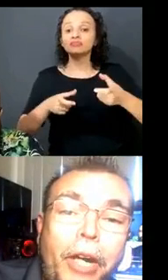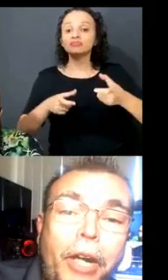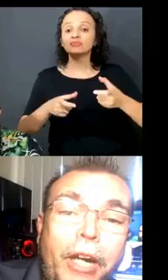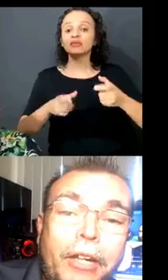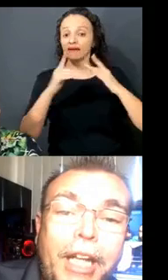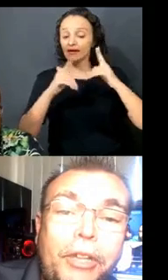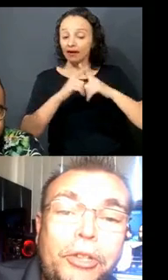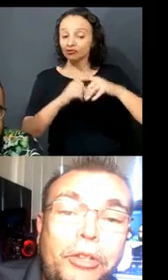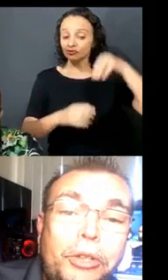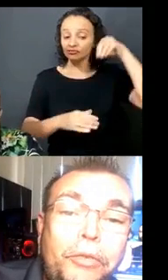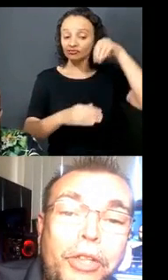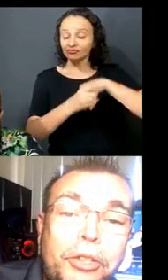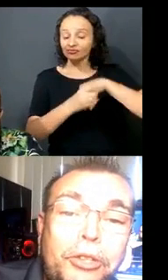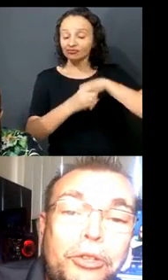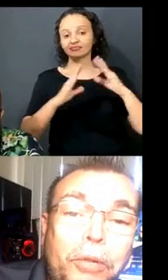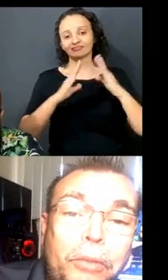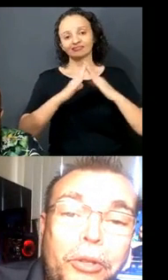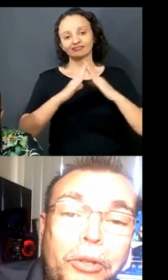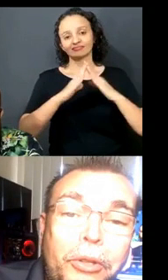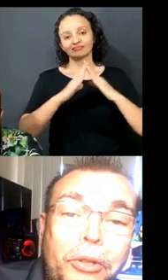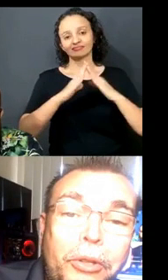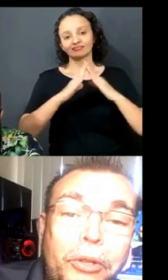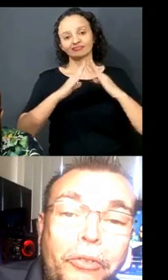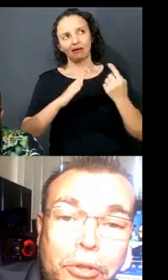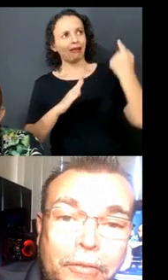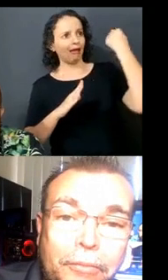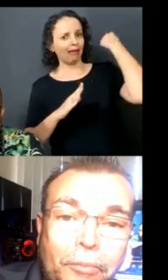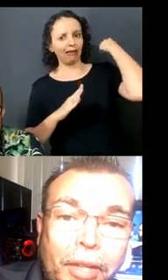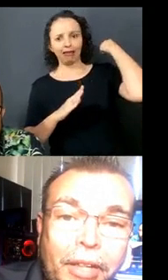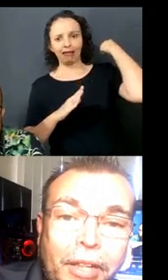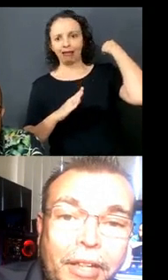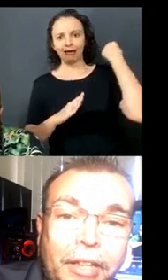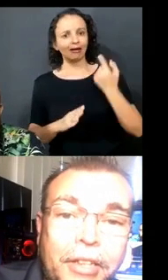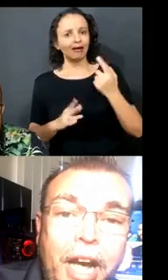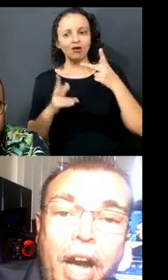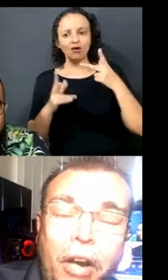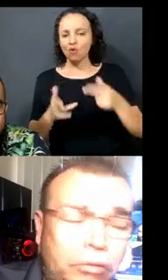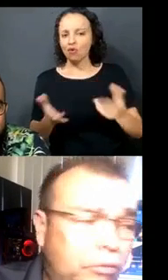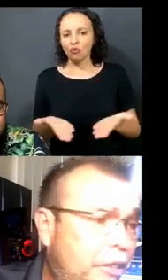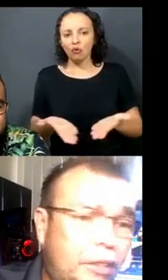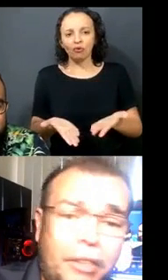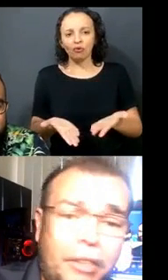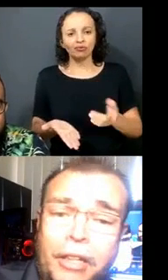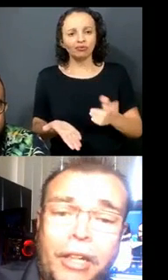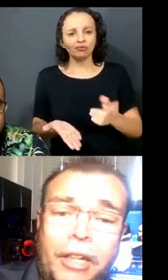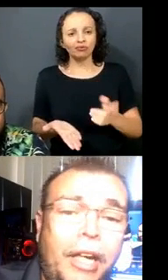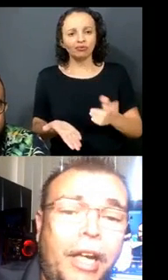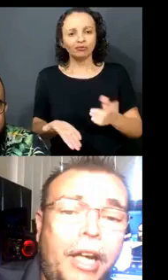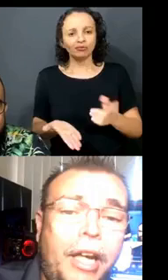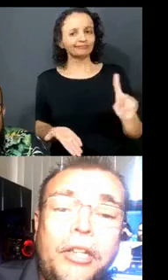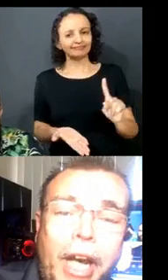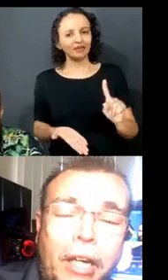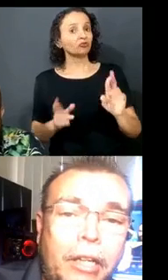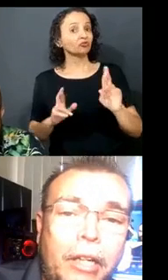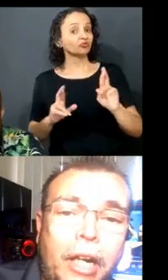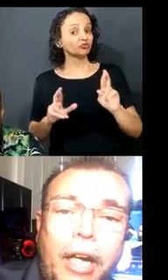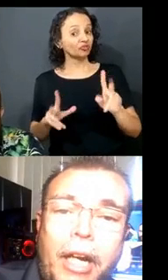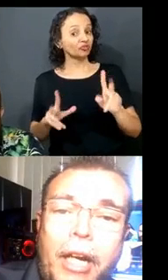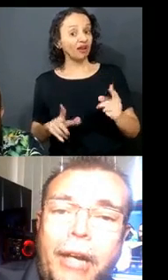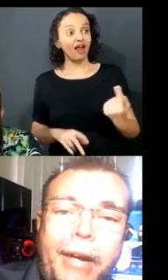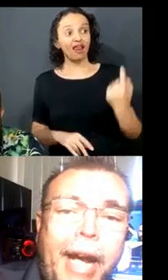primitiva, ela não tinha os vícios de 2020 anos. Não tinha, nós estamos voltando lá. Deixa eu te